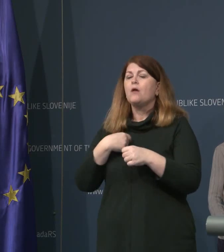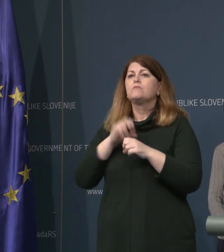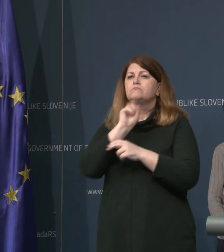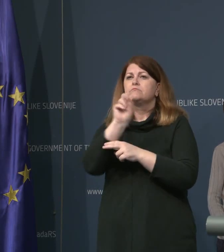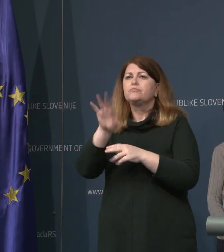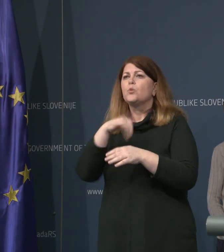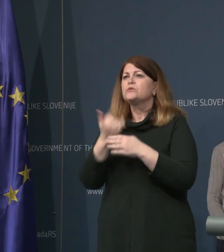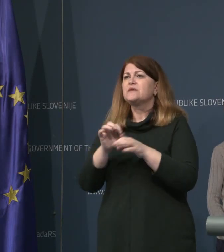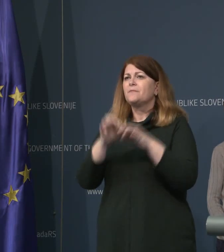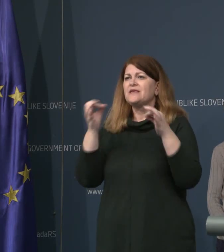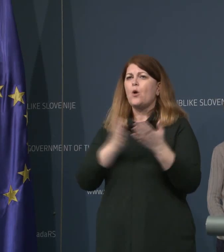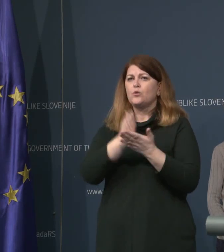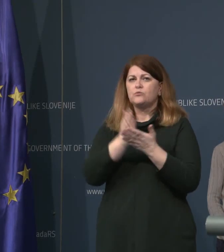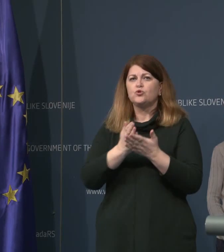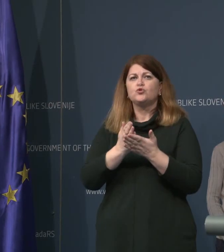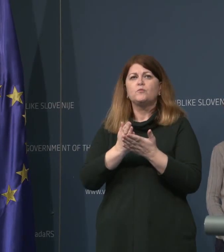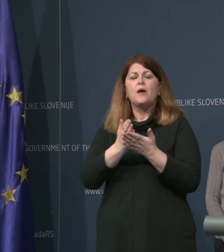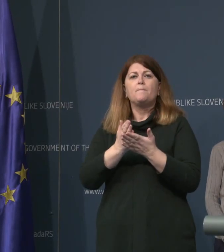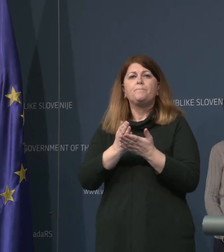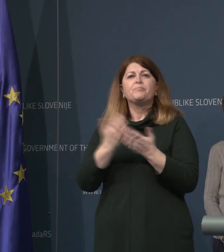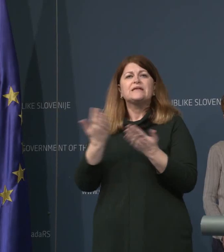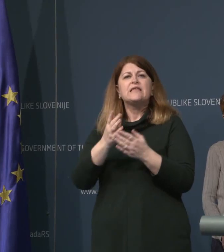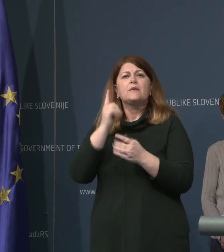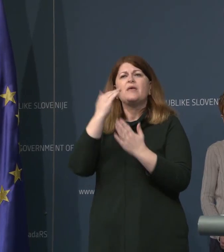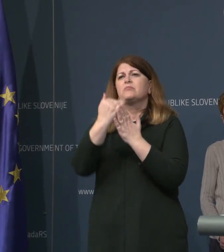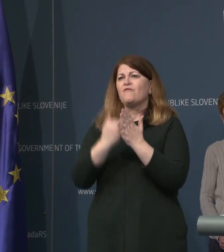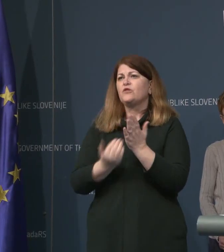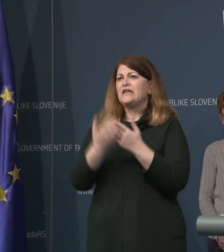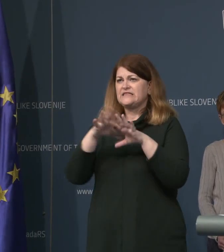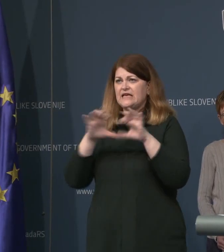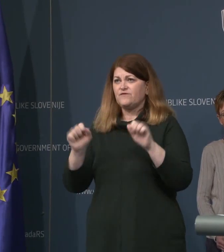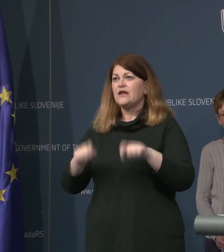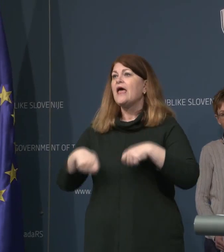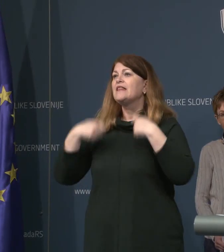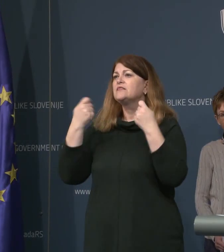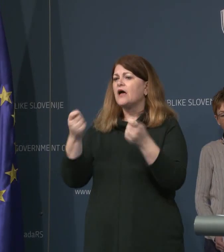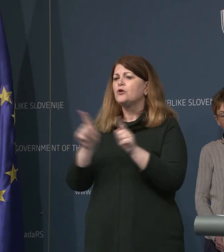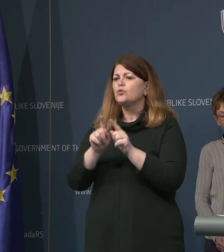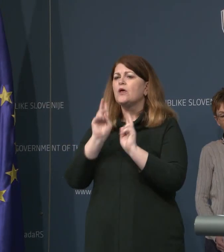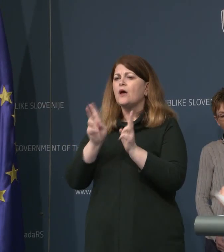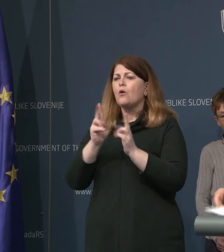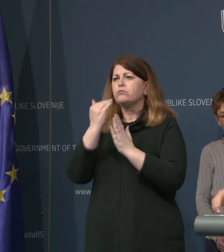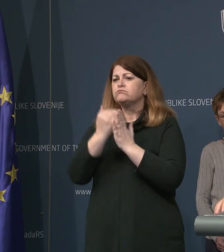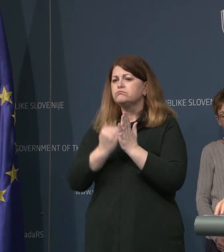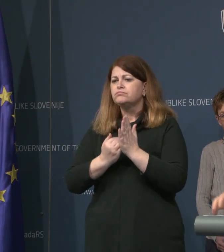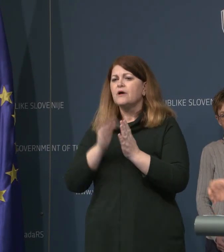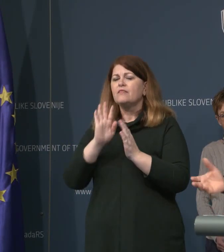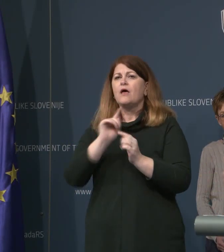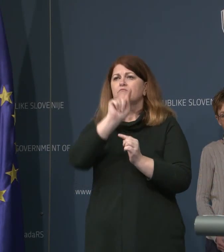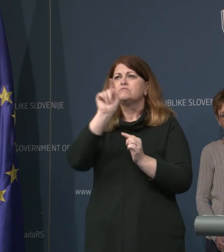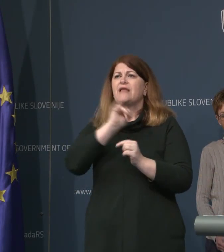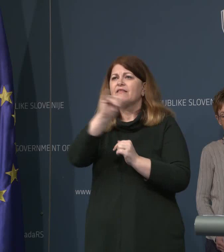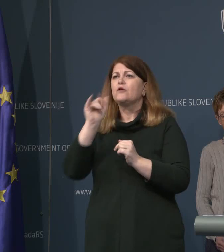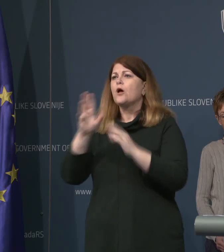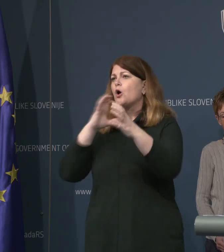vsem javnim službam z nekimi napotki za izvajanje, dali smo navodila našim izpostavam na terenu,